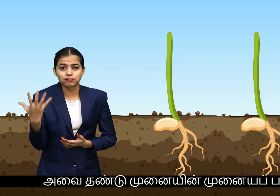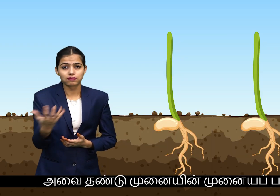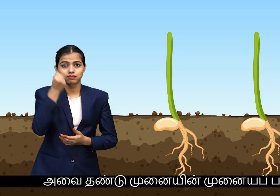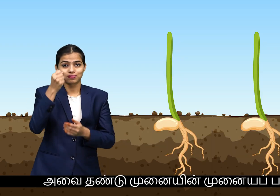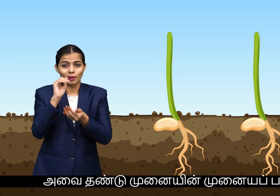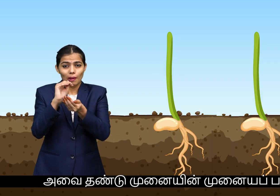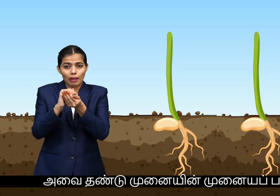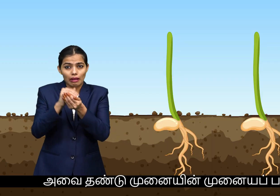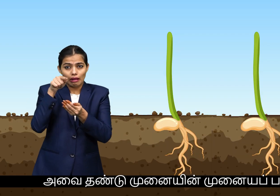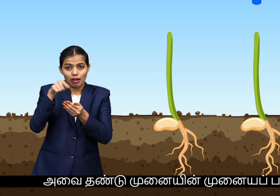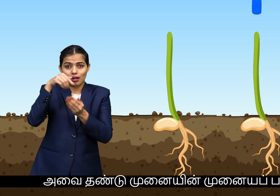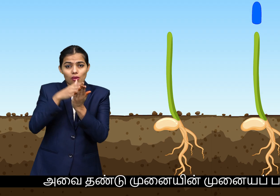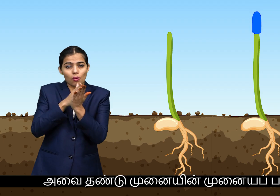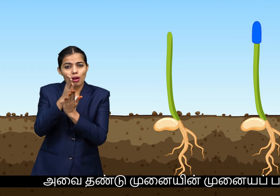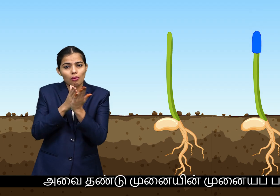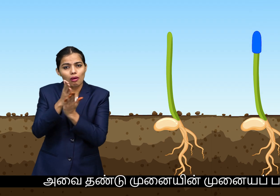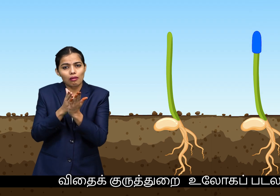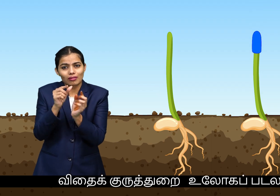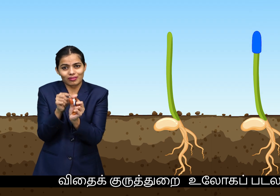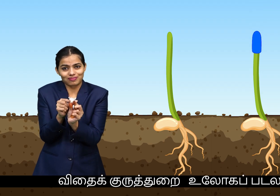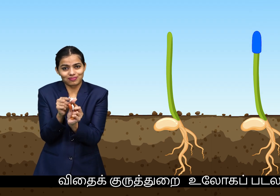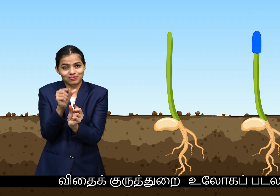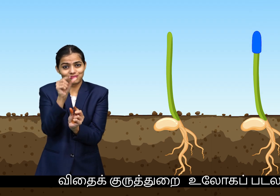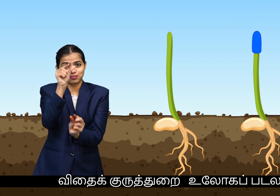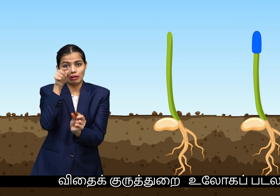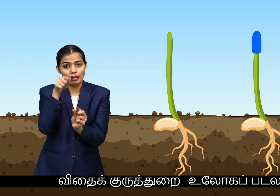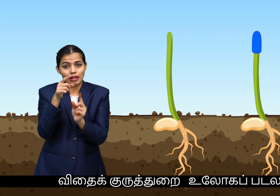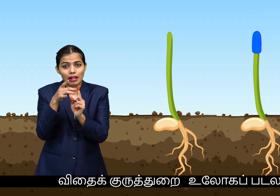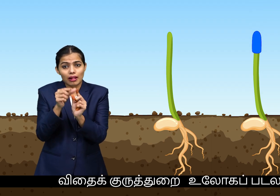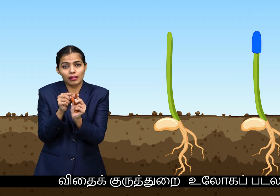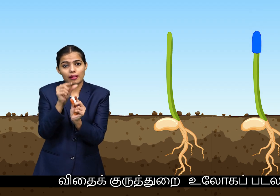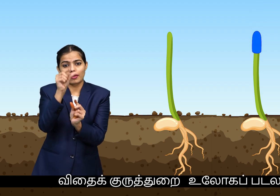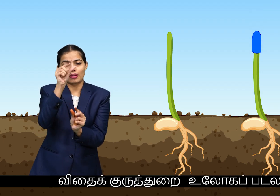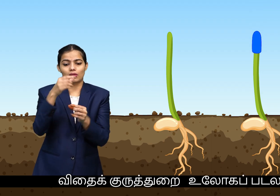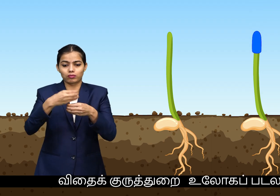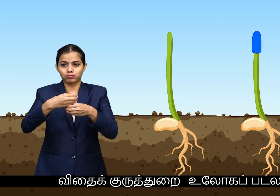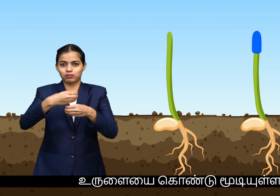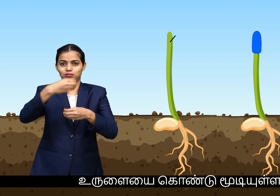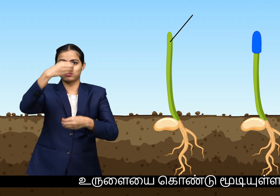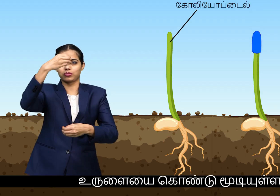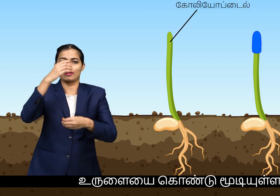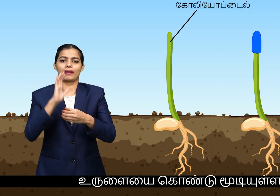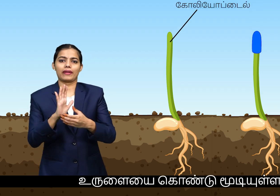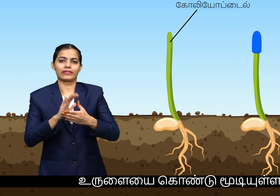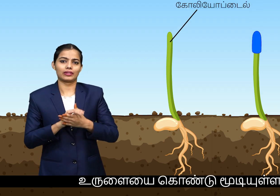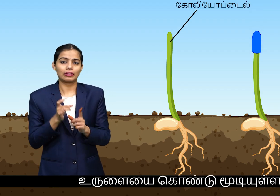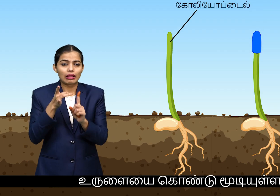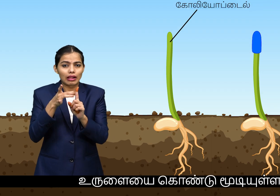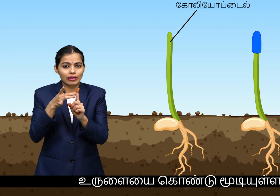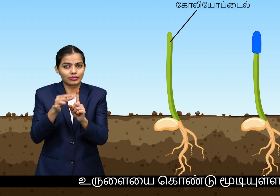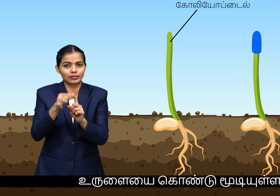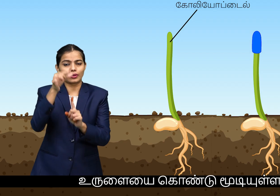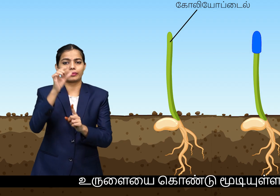அவை தண்டு முனையின் முனைய பகுதியை விதை குருத்துரை உலோக படலத்தின் உருளையை கொண்டு